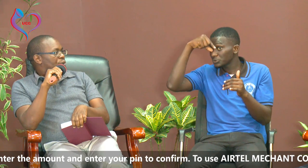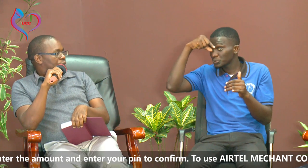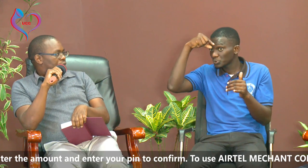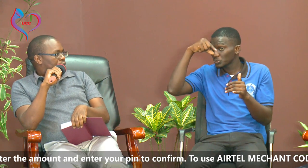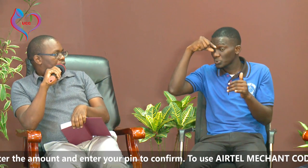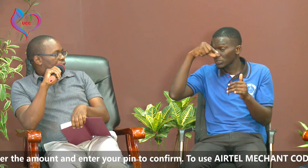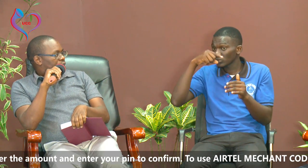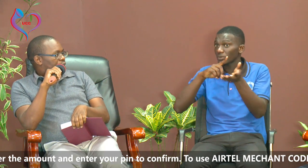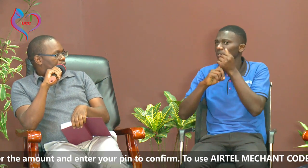wano.